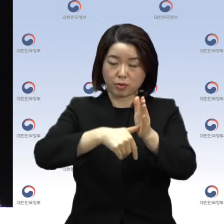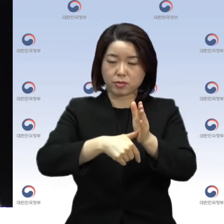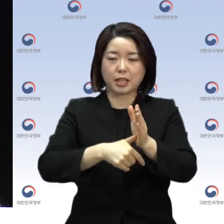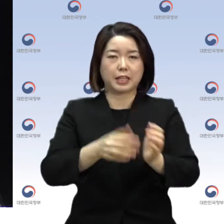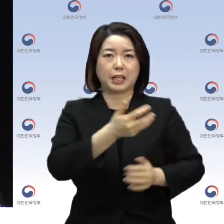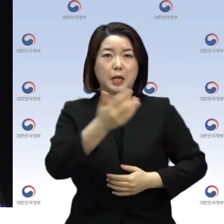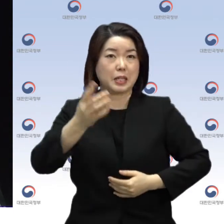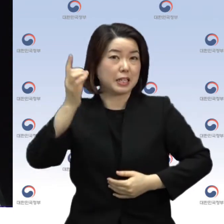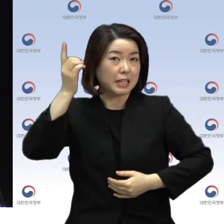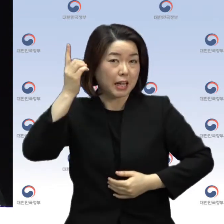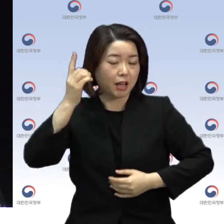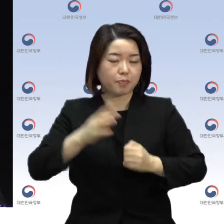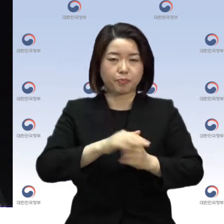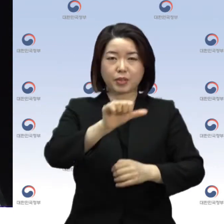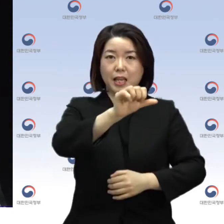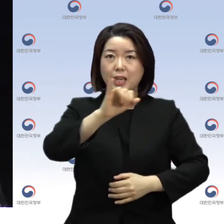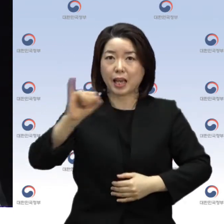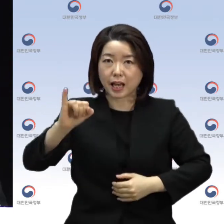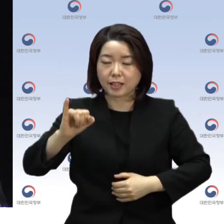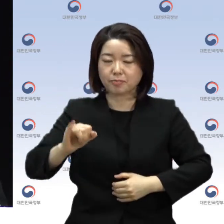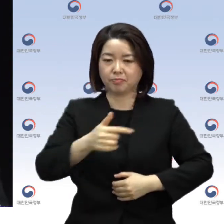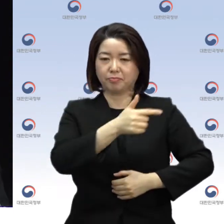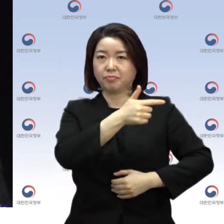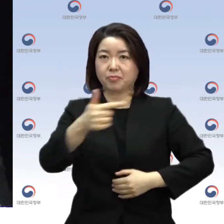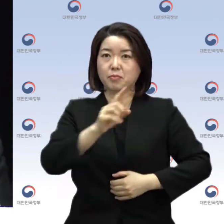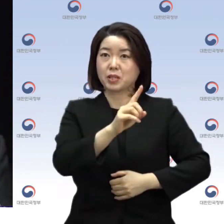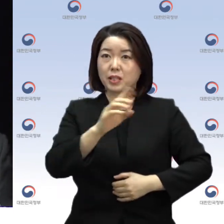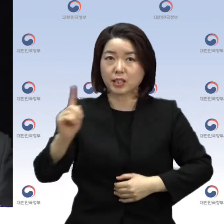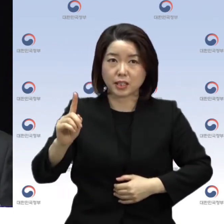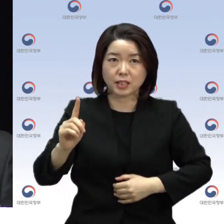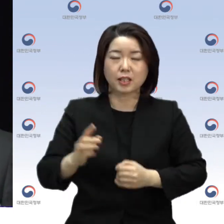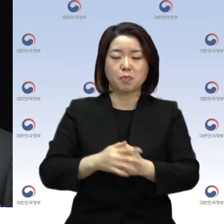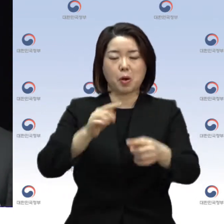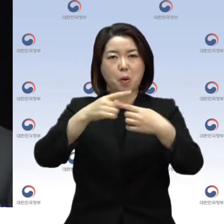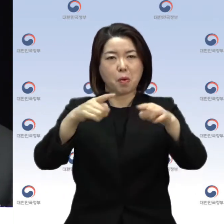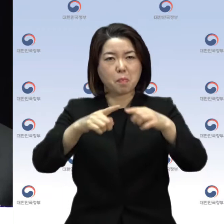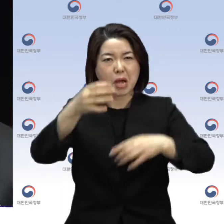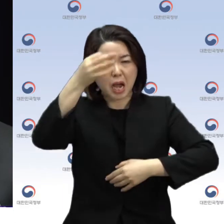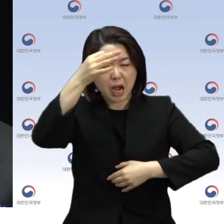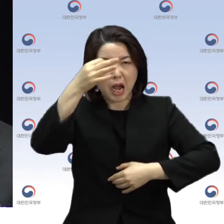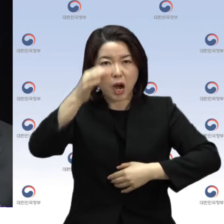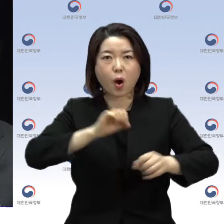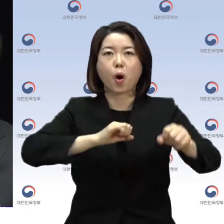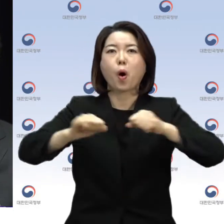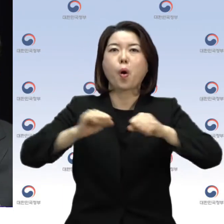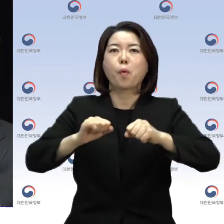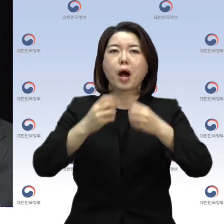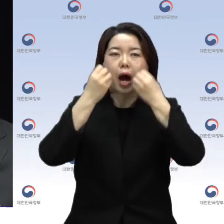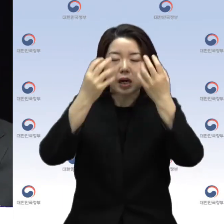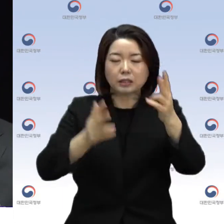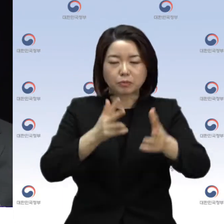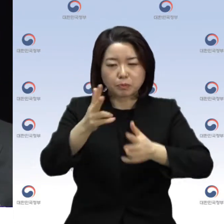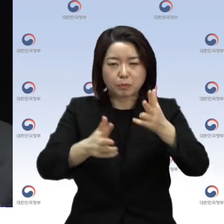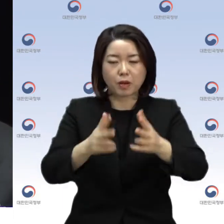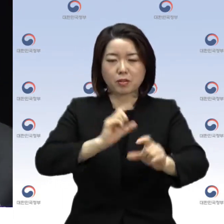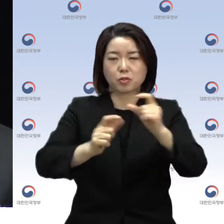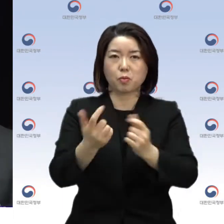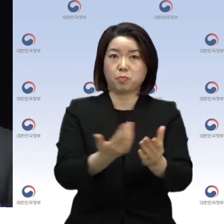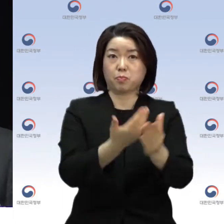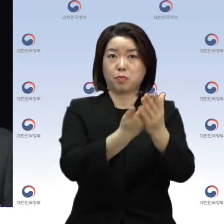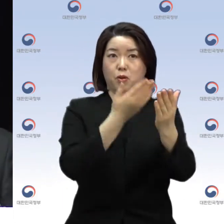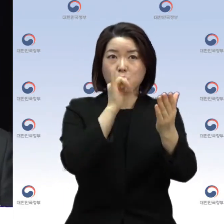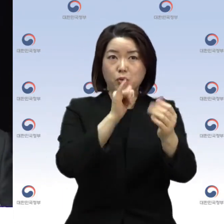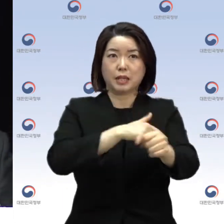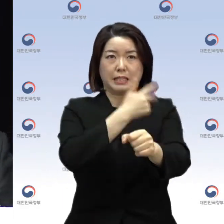인공지능, 거대 자료 분석 등 신기술을 활용한 신성장 산업이 더욱 활성화될 수 있도록 저작권 보호